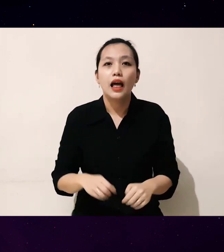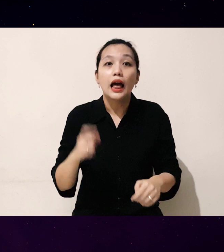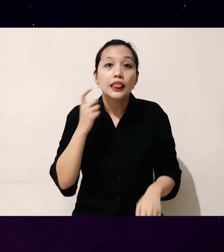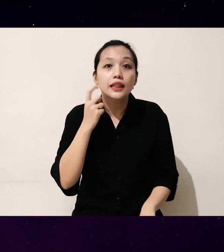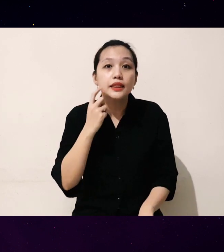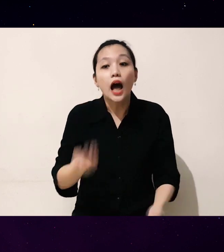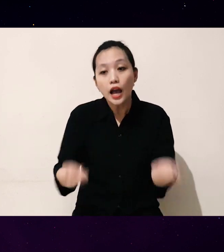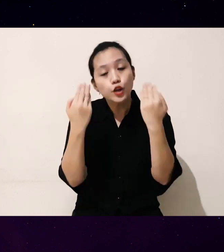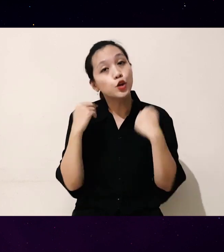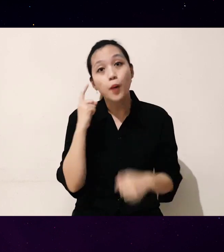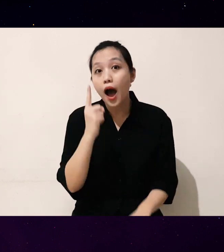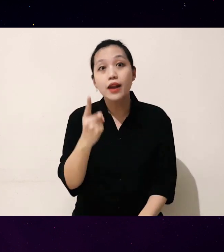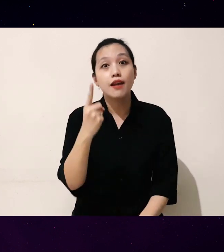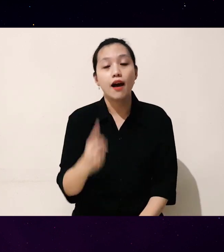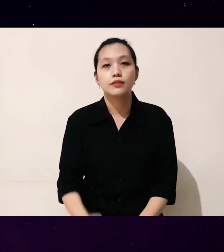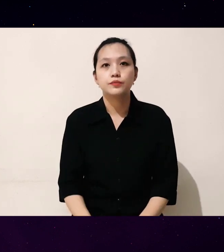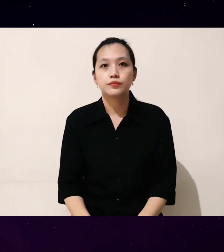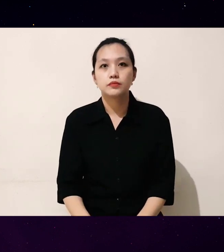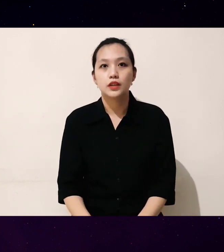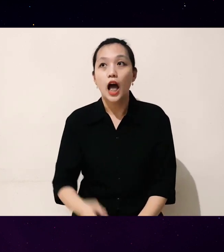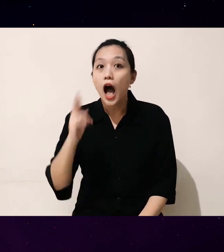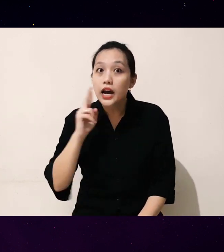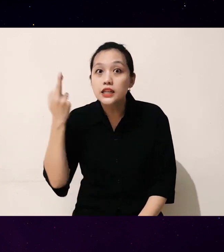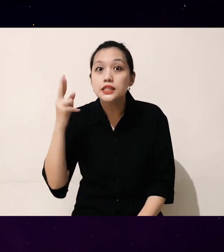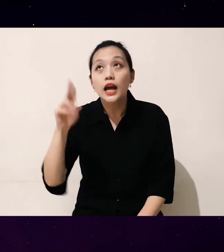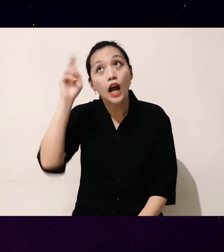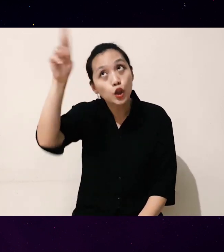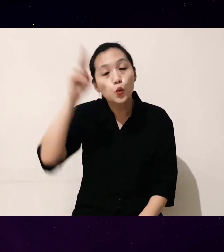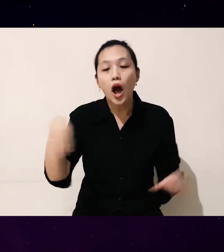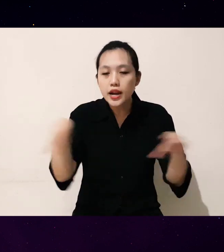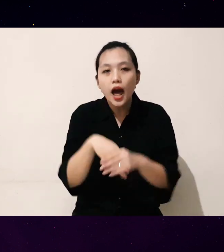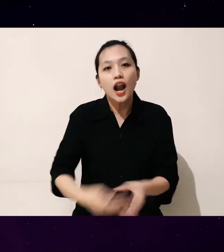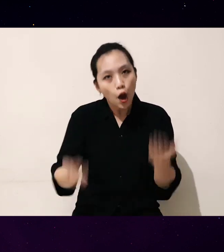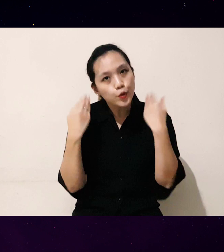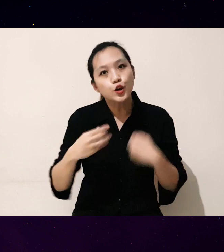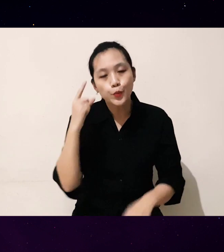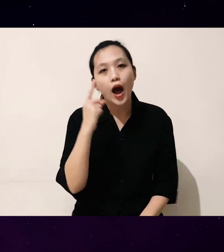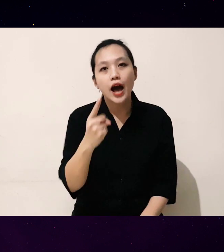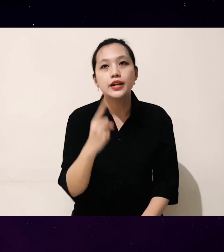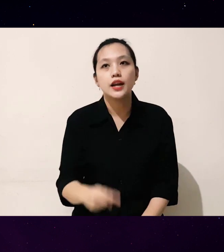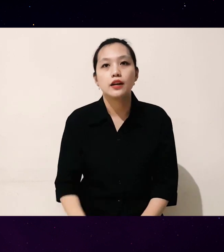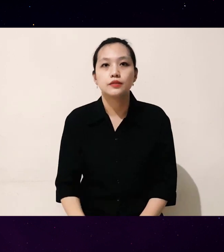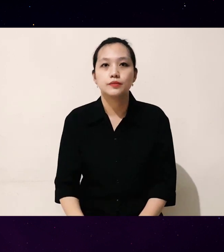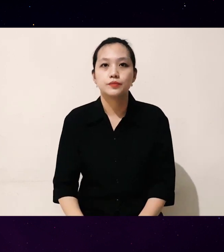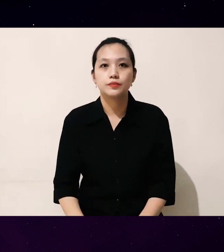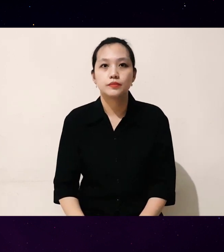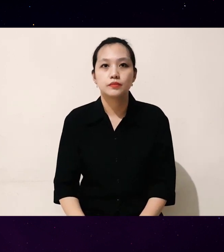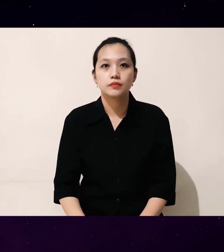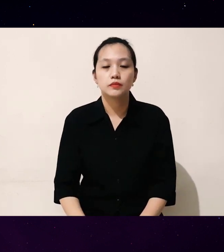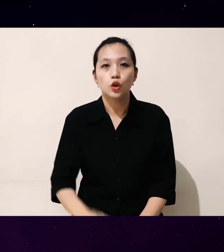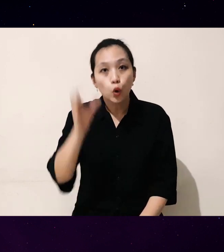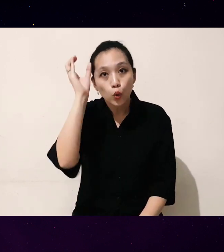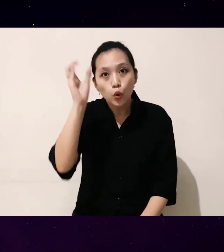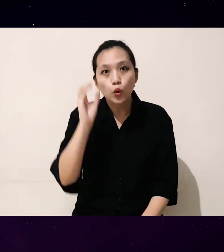membagikan dan menceritakan dan membukakan banyak hal tentang kehidupan Anda. termasuk rencananya bagi kehidupan